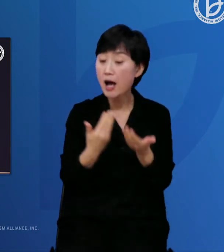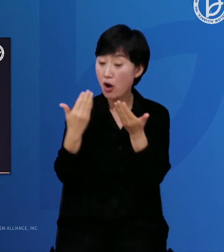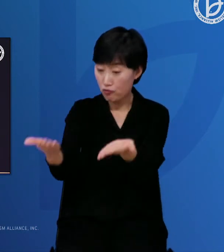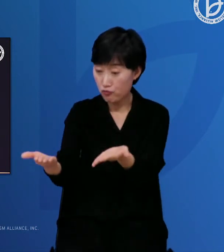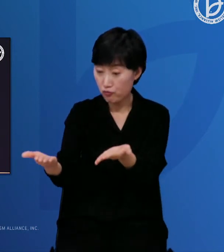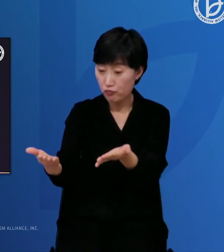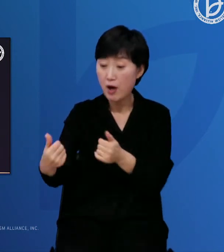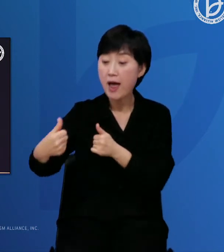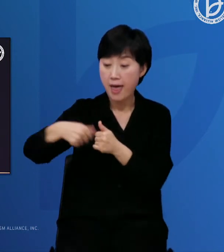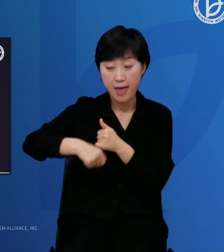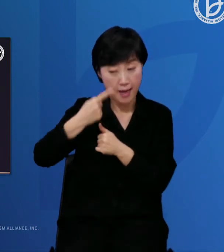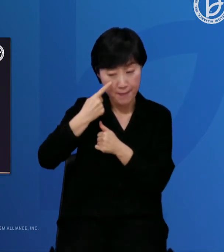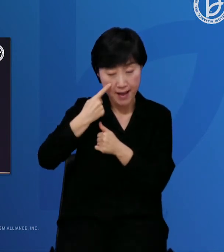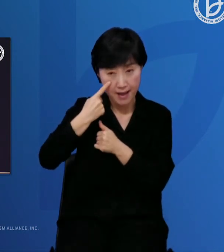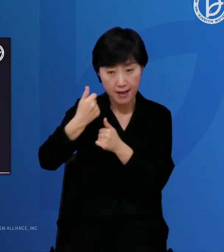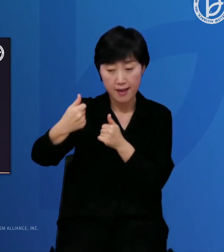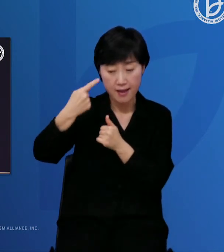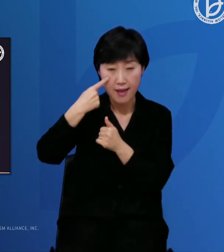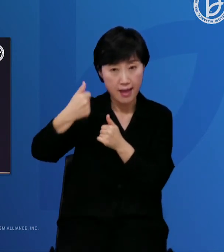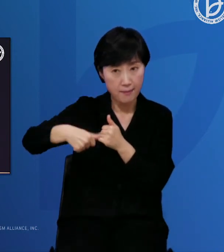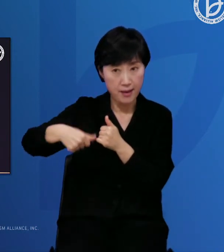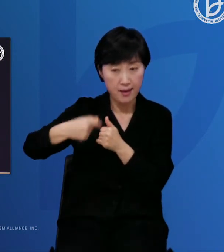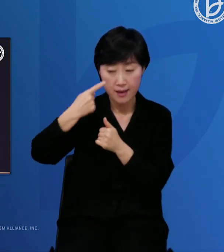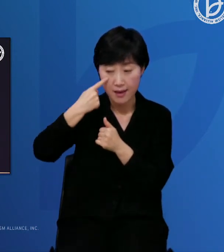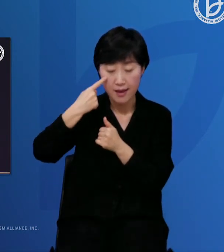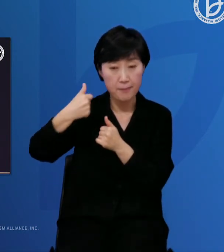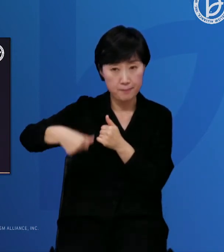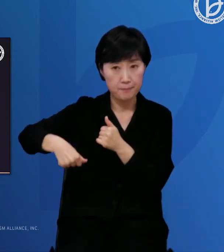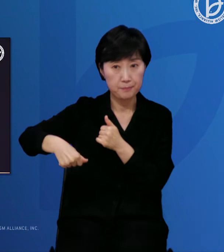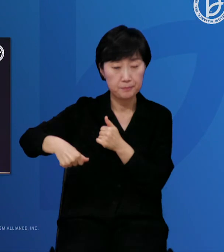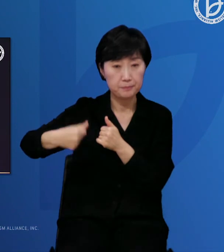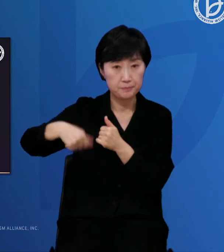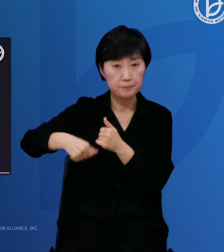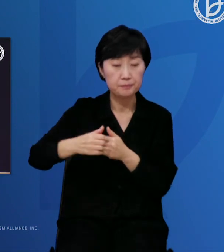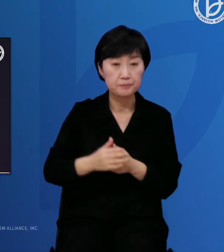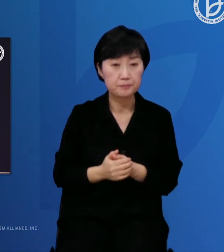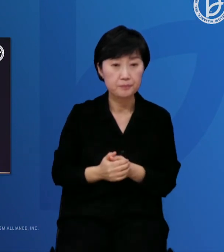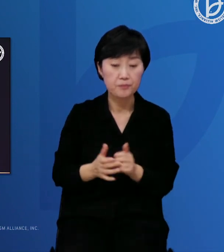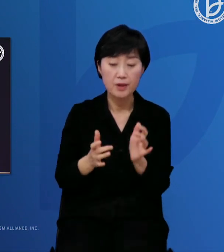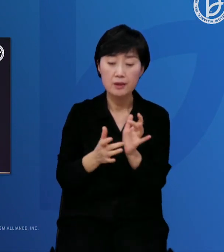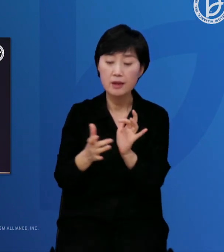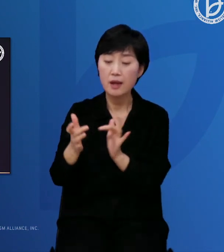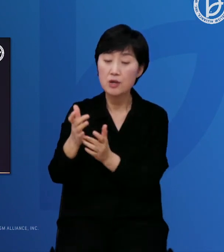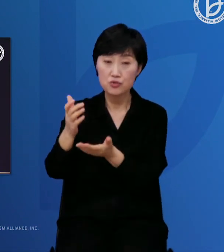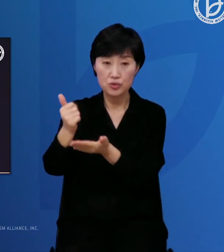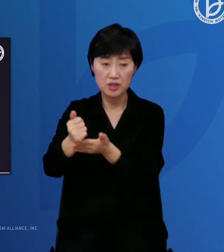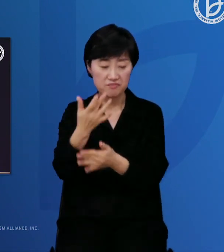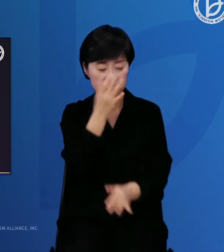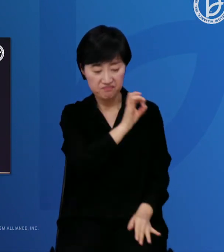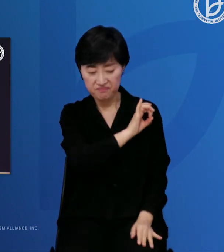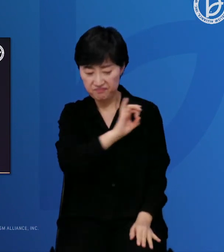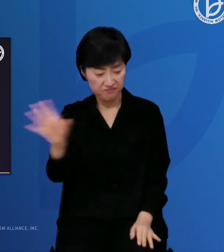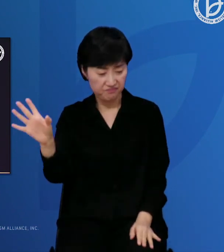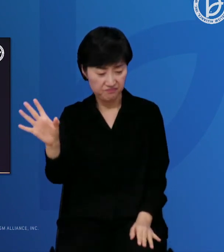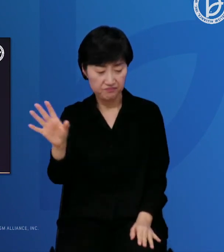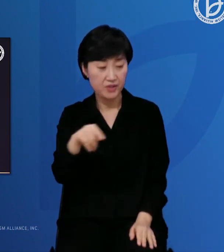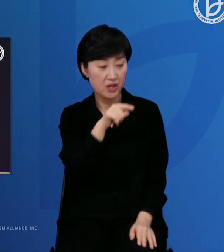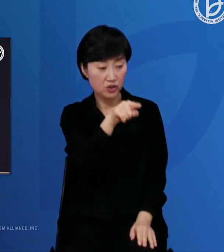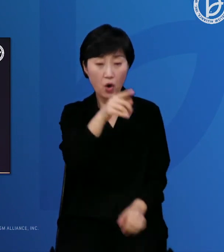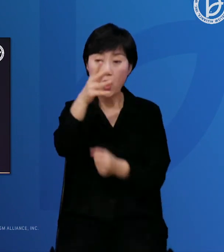us tremendous things and offers us great things and says, come and fall before me in worship. 예수님께서 단호히 주